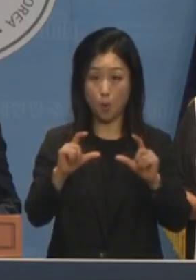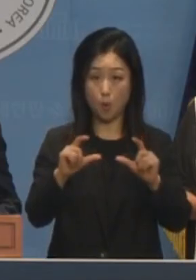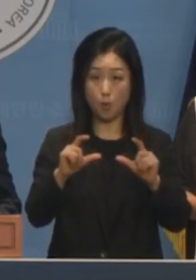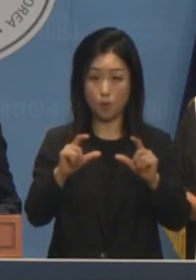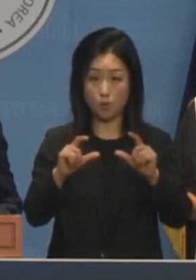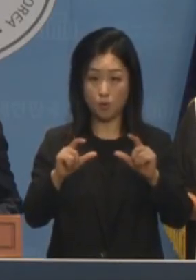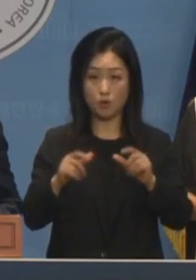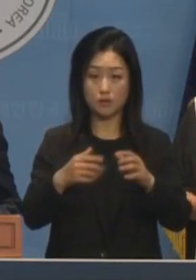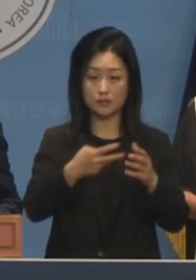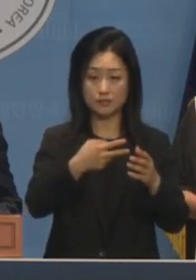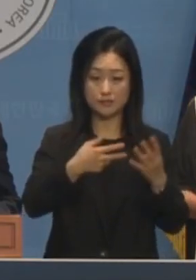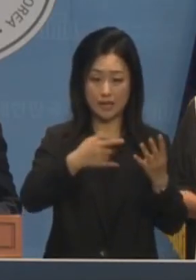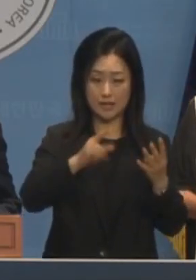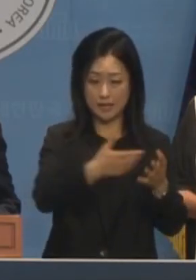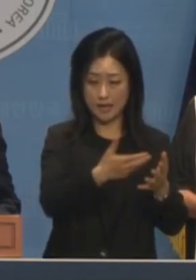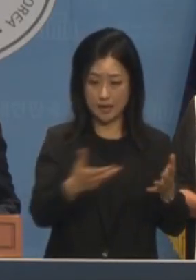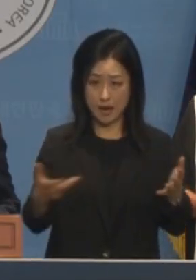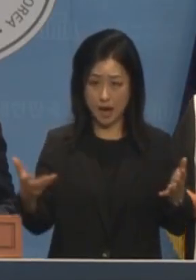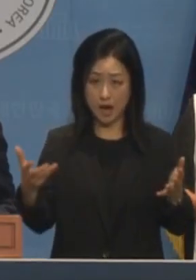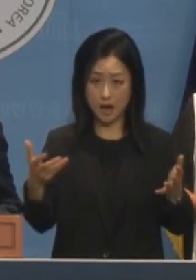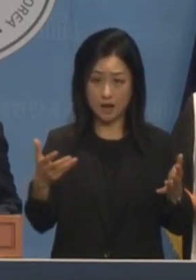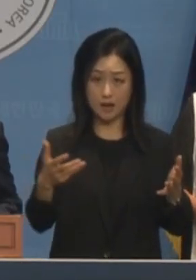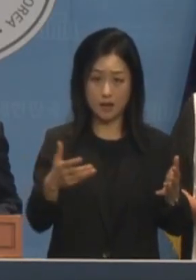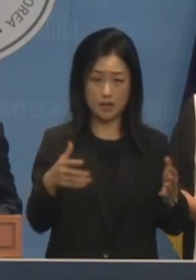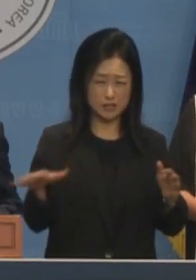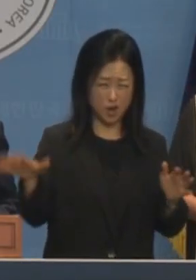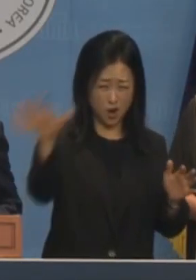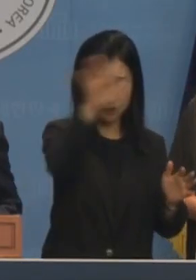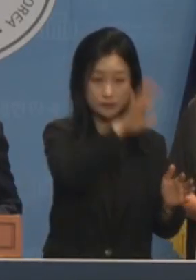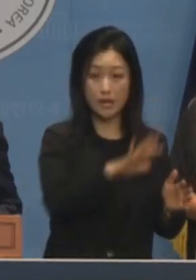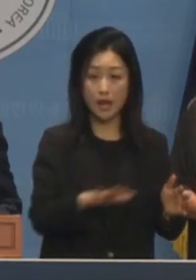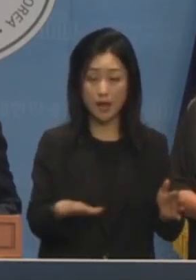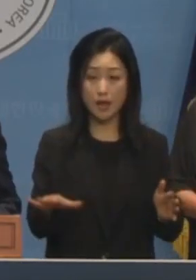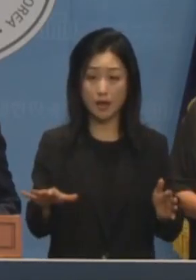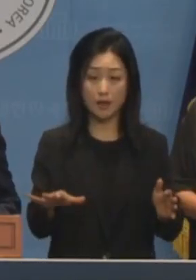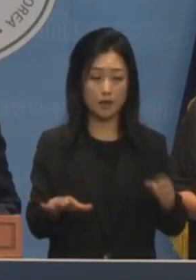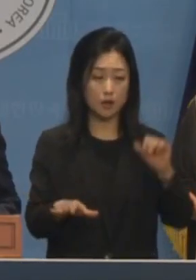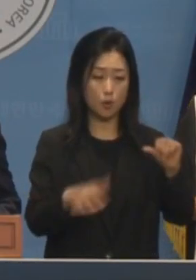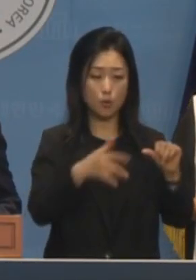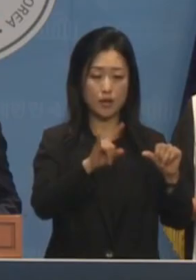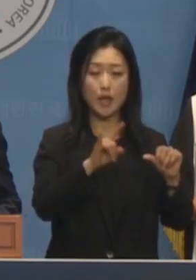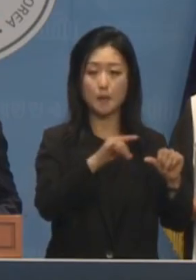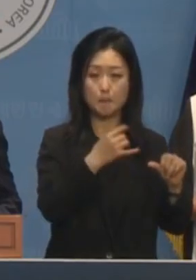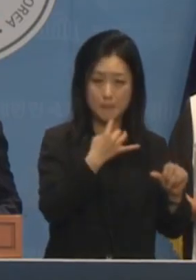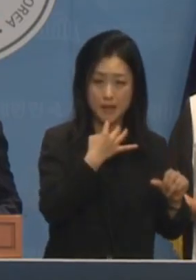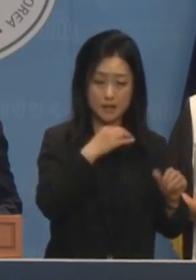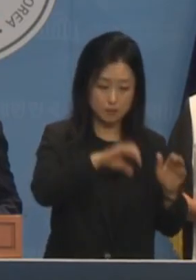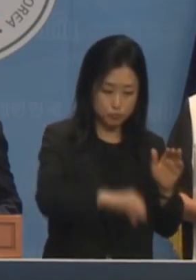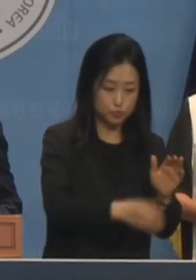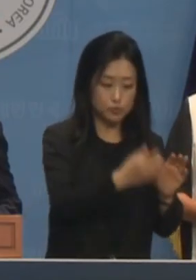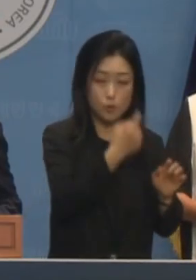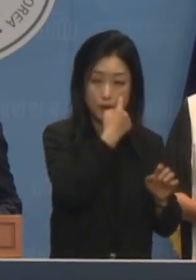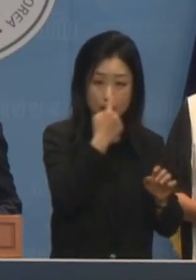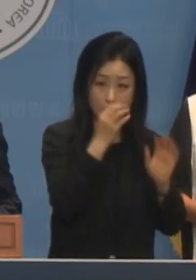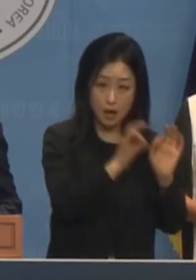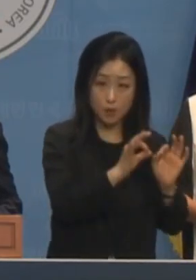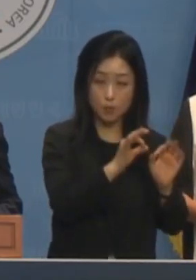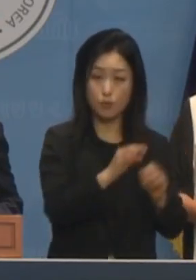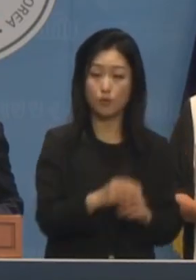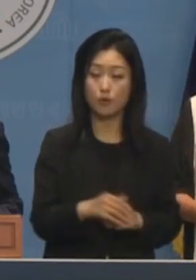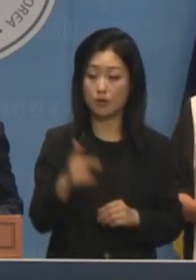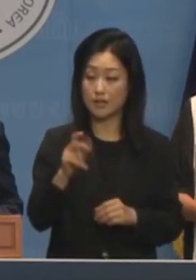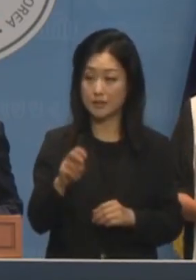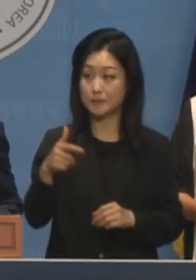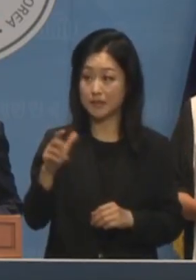전 유역에 단 5개소가 운영되고 있을 뿐이고 그마저 낙동강 3개소와 금강 1개소는 올